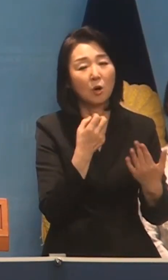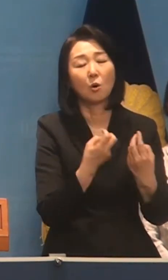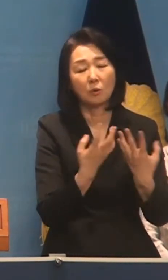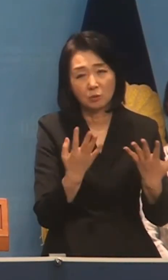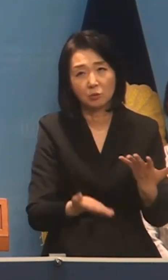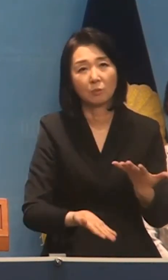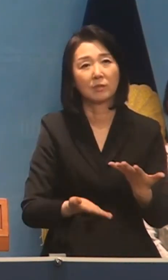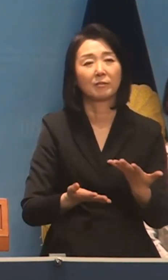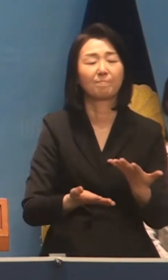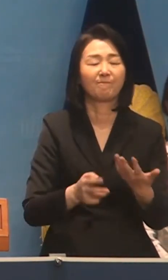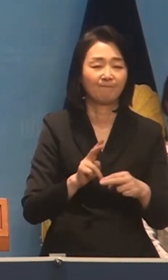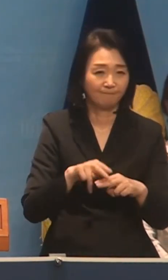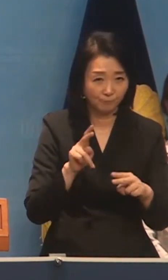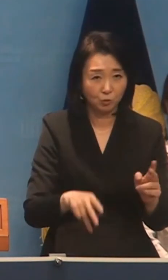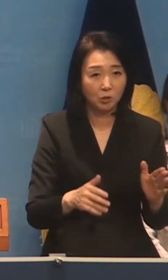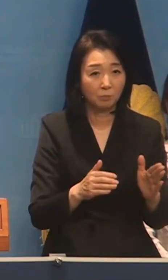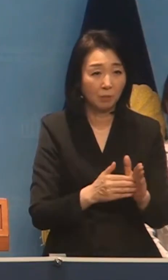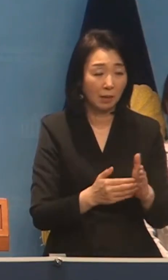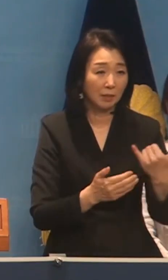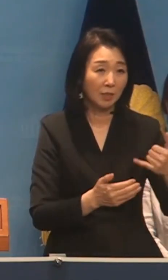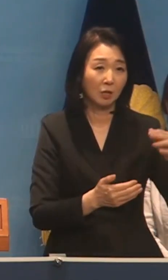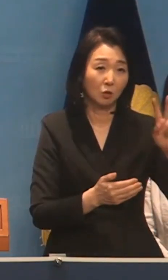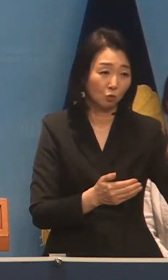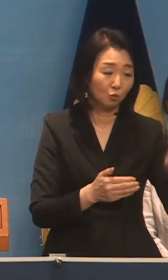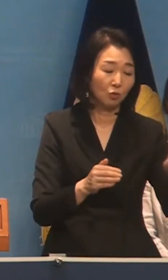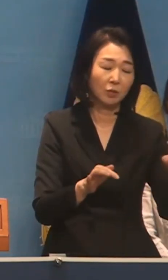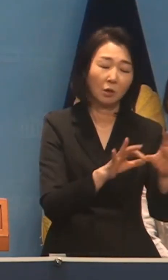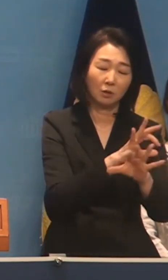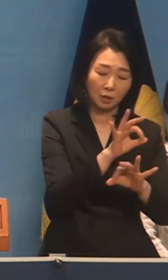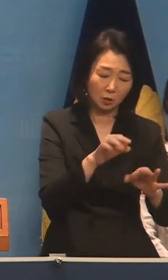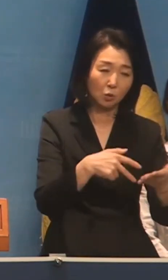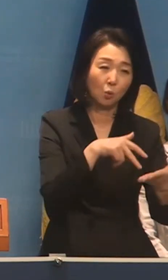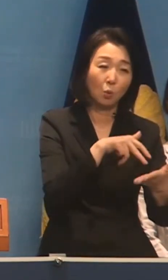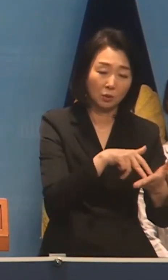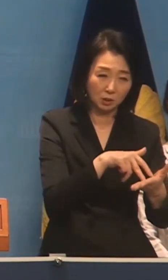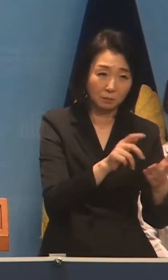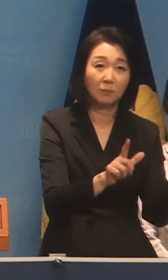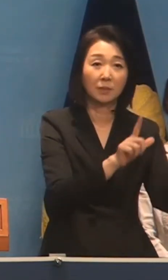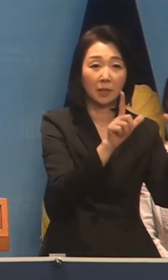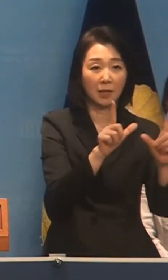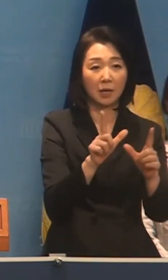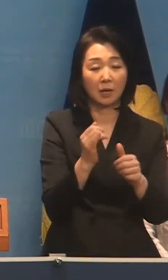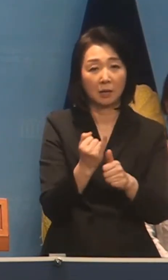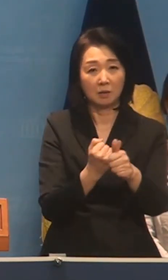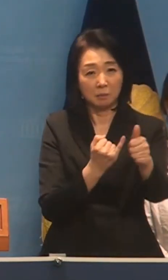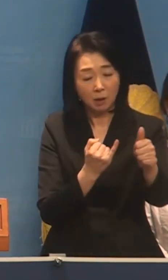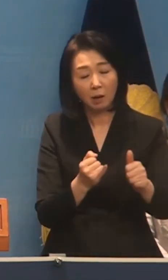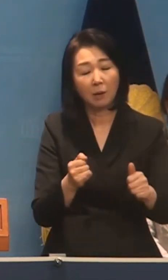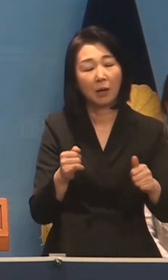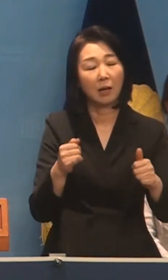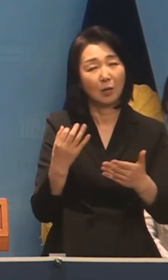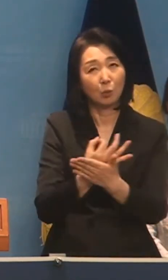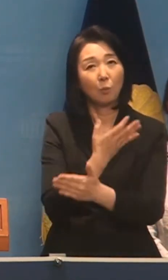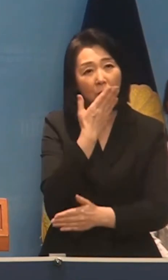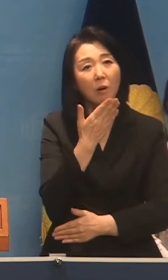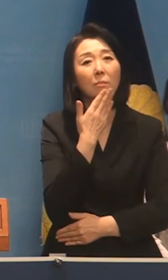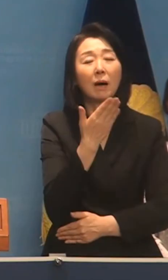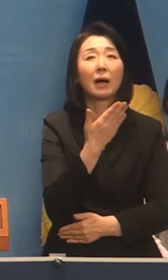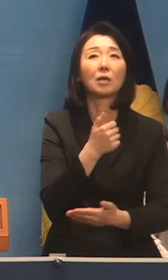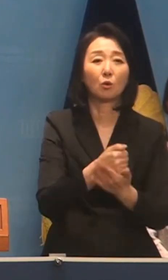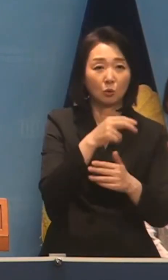하였습니다. 그나마 두 자녀가 모두 경제적으로 독립했고 배우자도 아직 경제활동을 하고 있어서 가능한